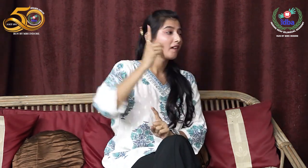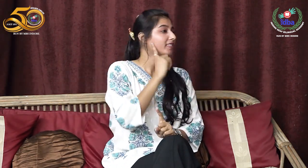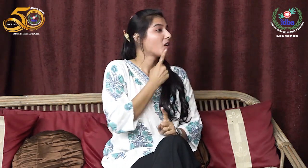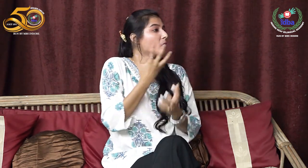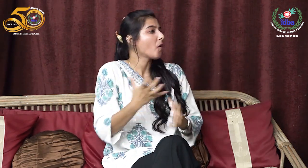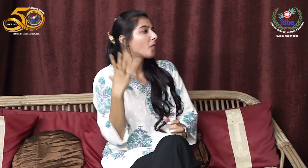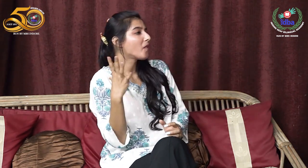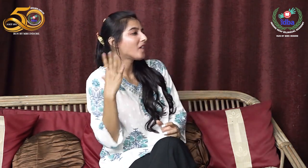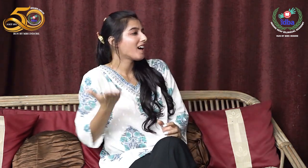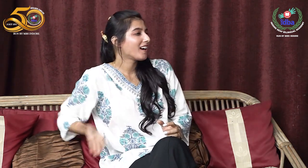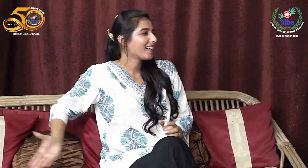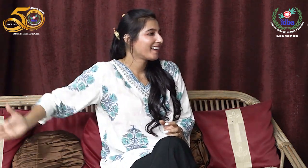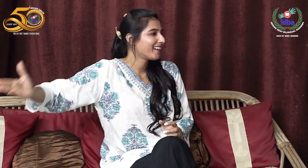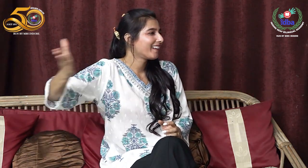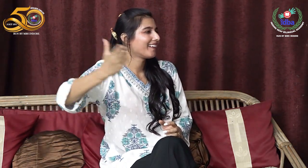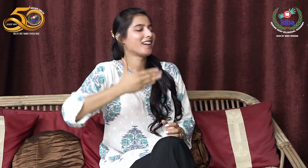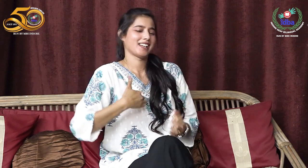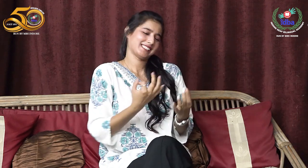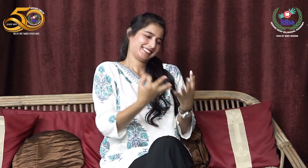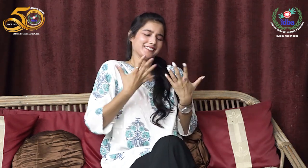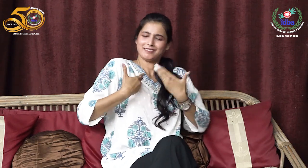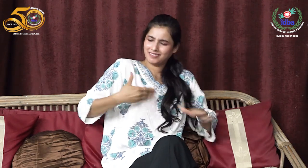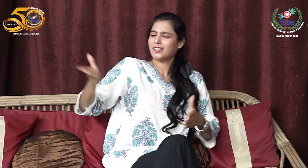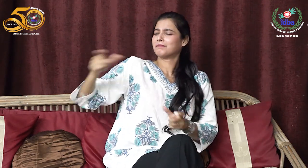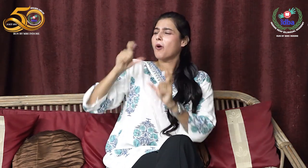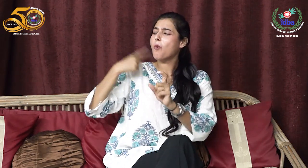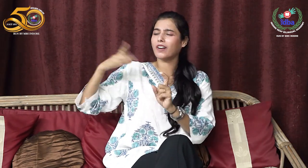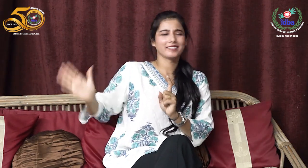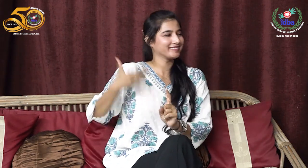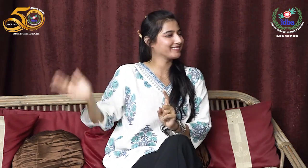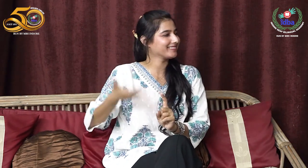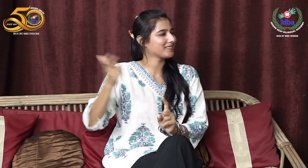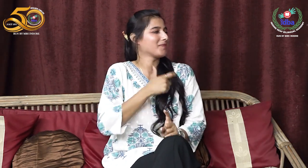लोग, अगर मैं जाती तो आगे फिर बाकी और सबको मौका मिलना चाहिए जाने के लिए।